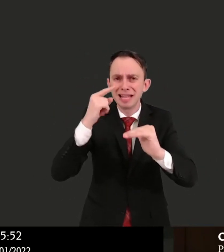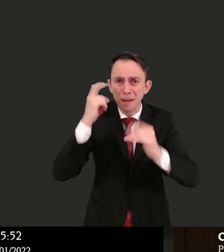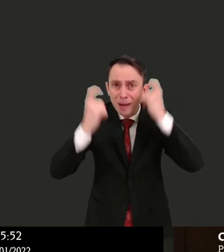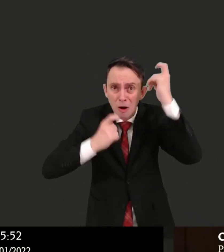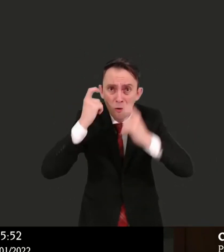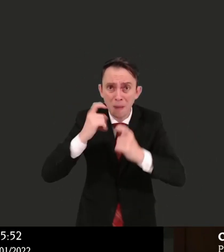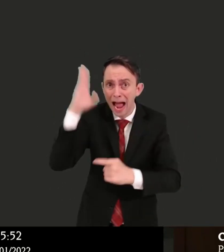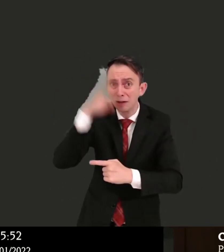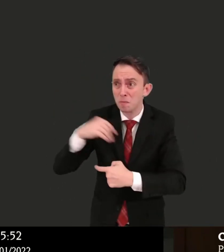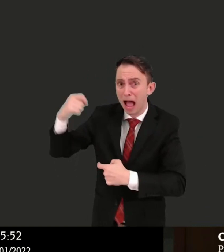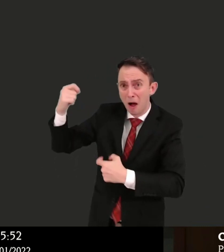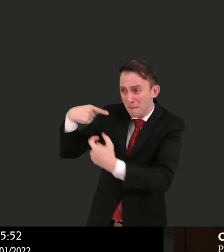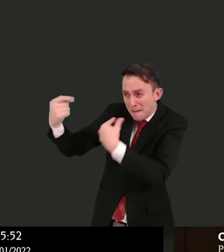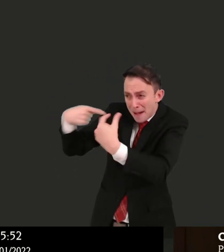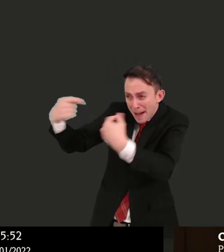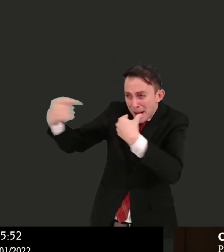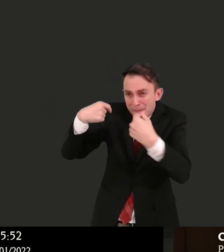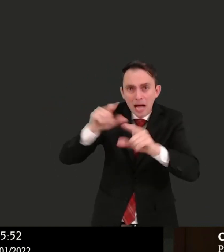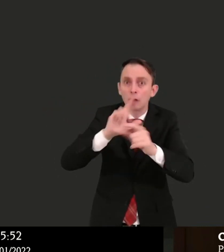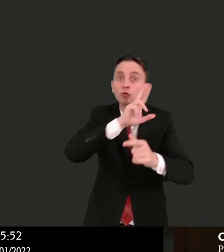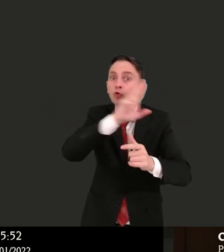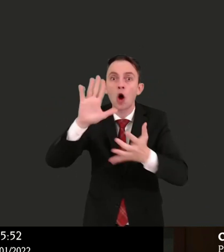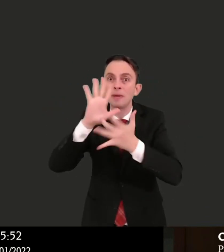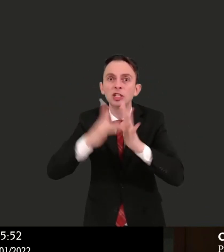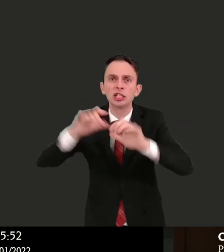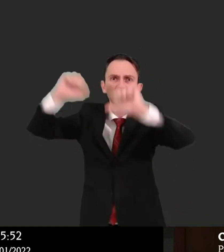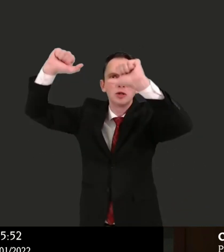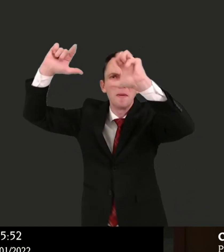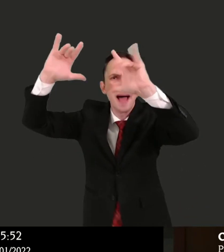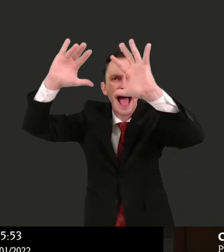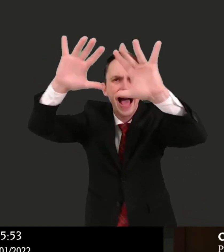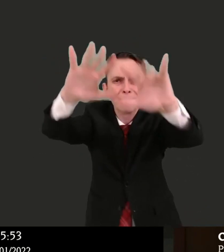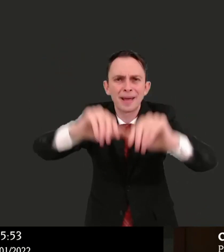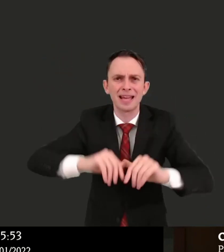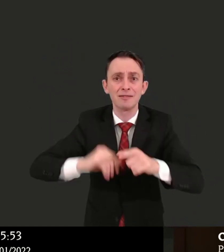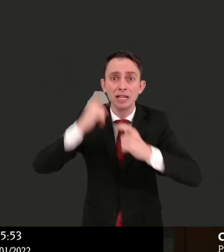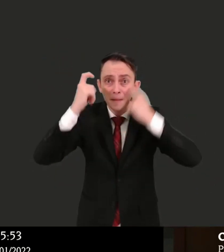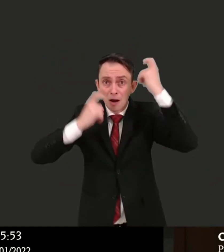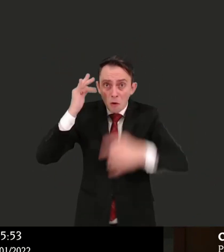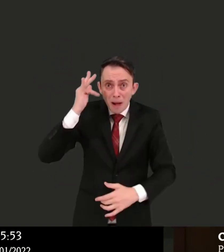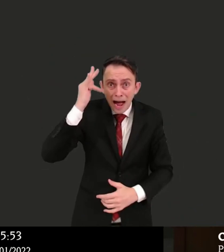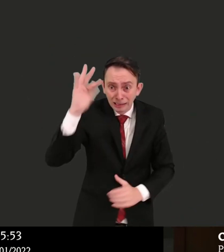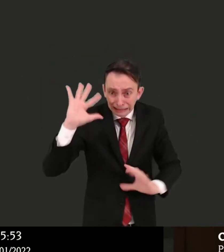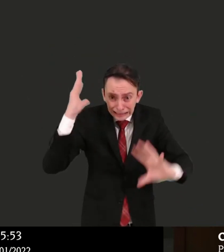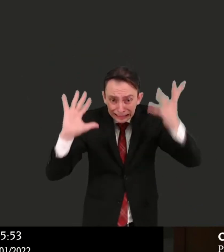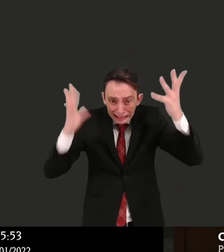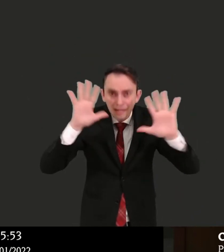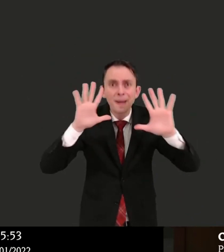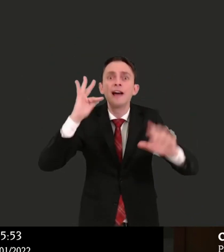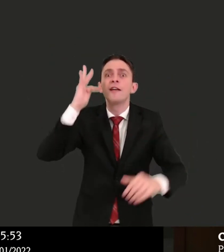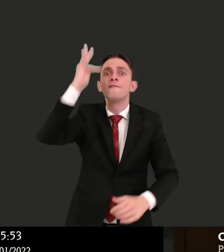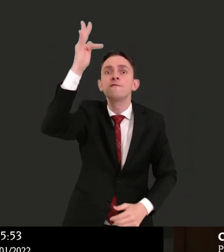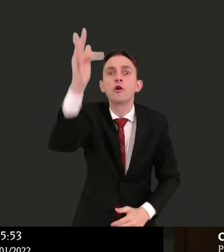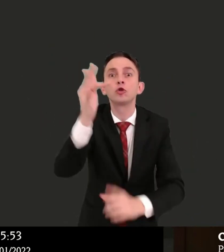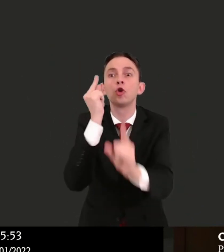maldição? Receba a bênção da palavra em nome do Senhor Jesus Cristo. Você está com medo do futuro? Jesus Cristo é o futuro